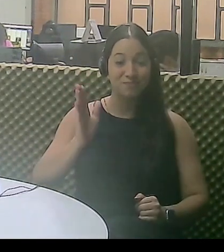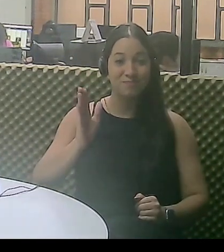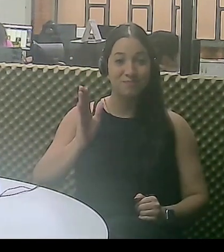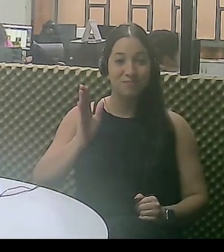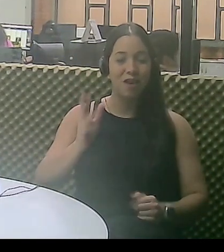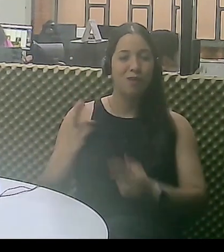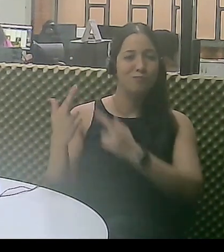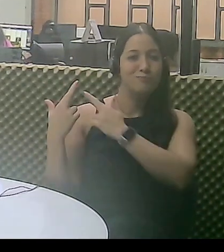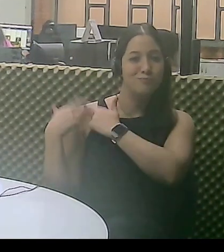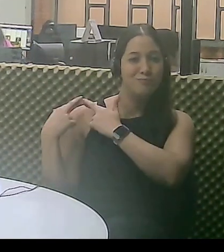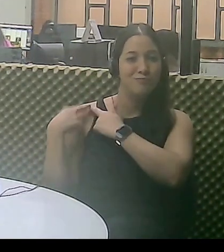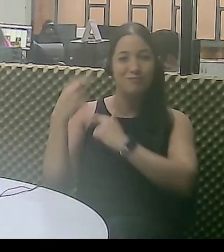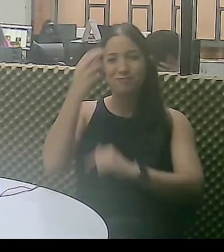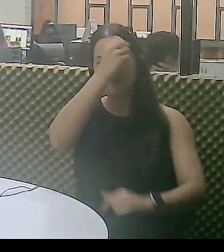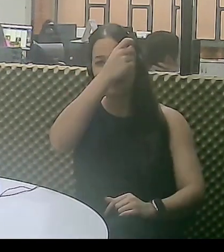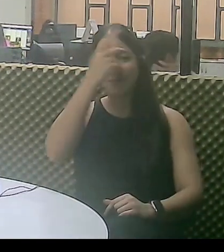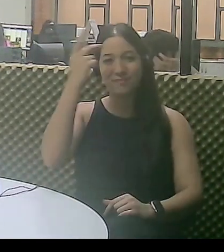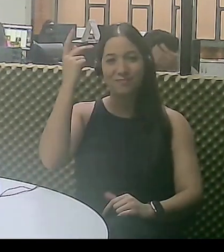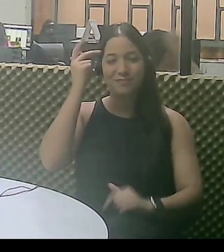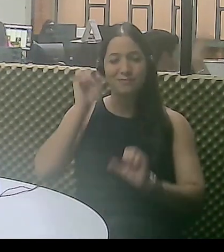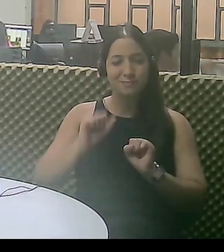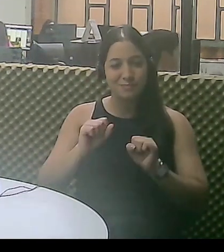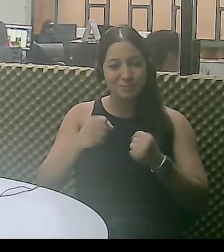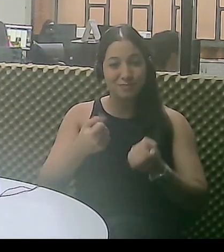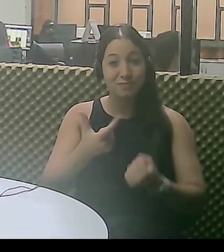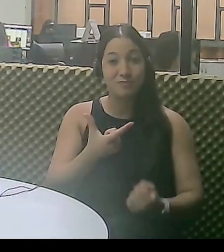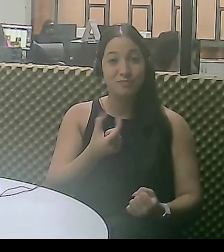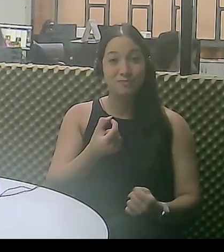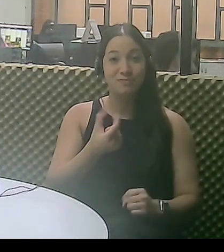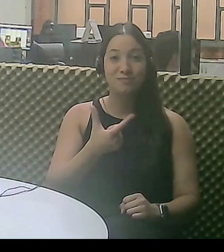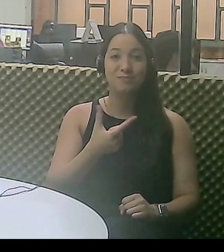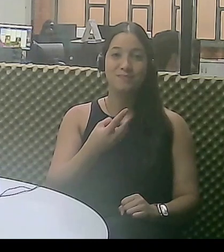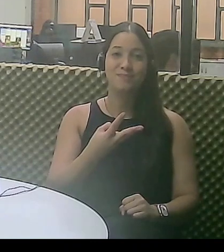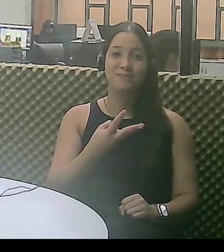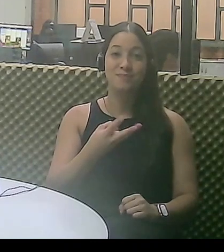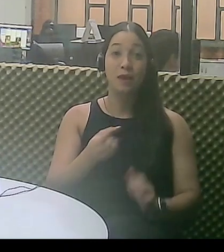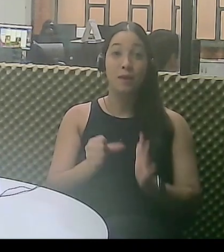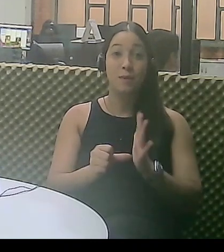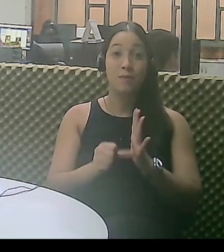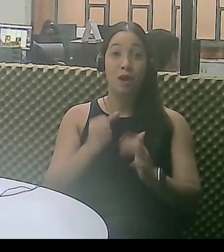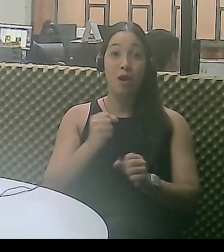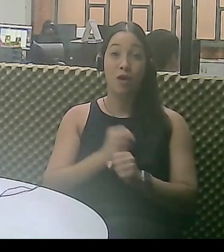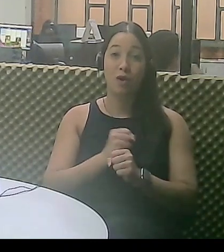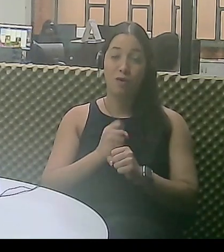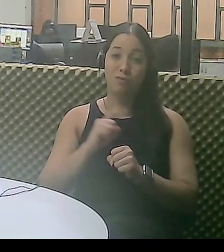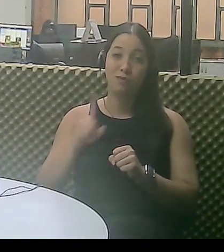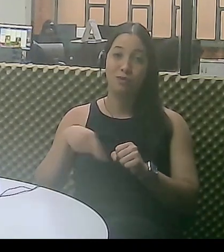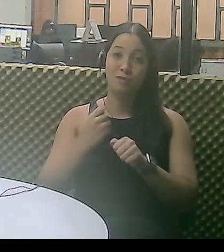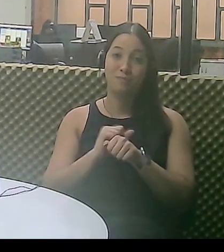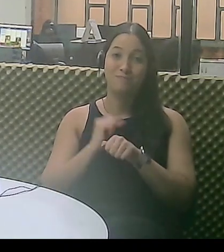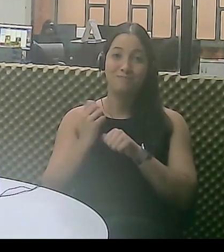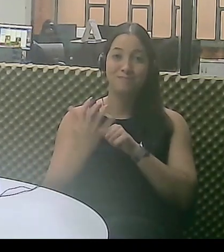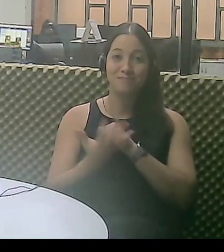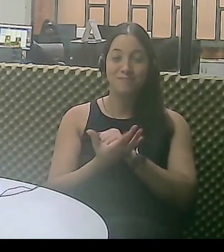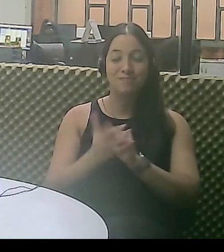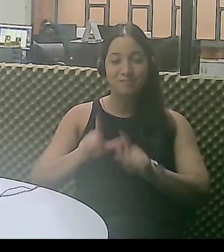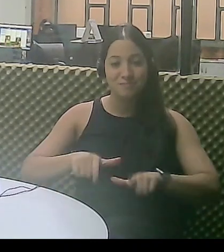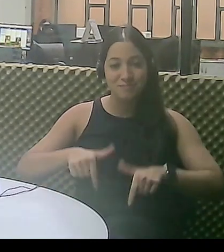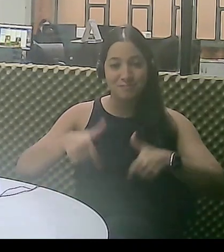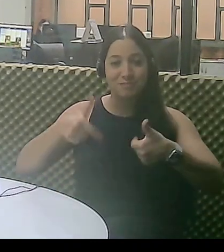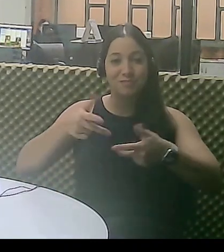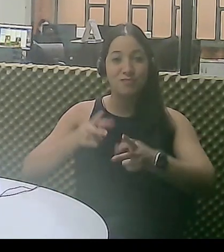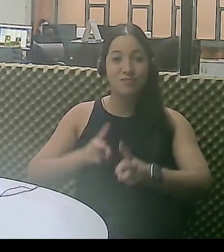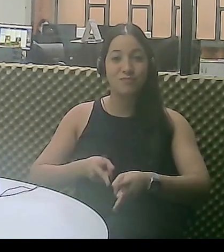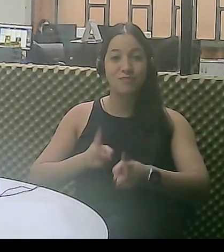que a Prefeitura de Uberlândia reforçou ao longo de 2023. O primeiro ano após a pandemia foi marcado pela ação contínua